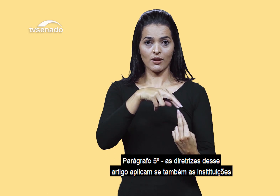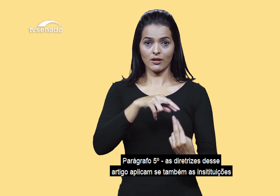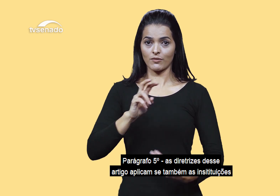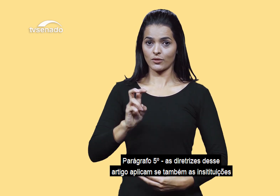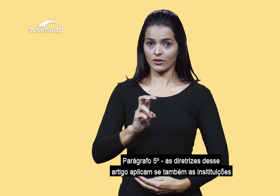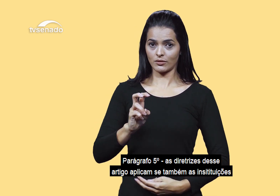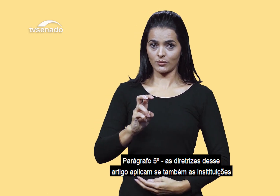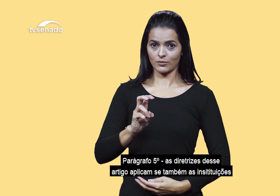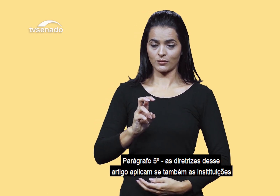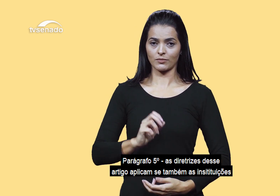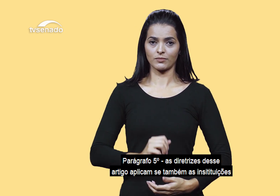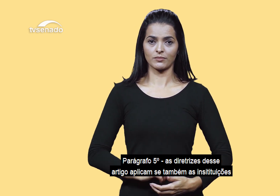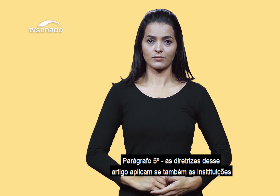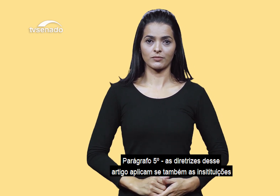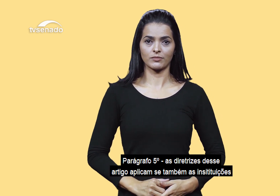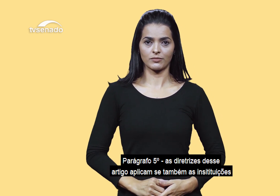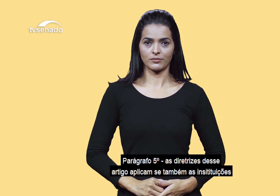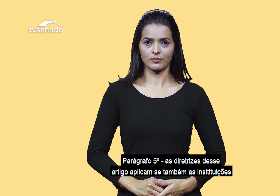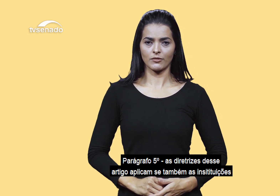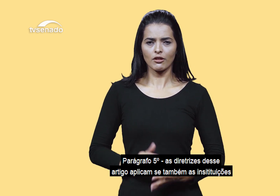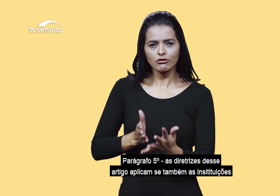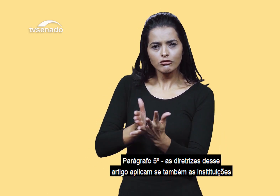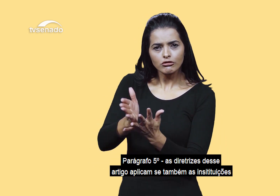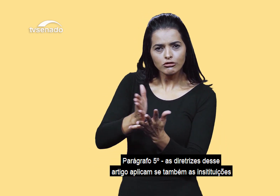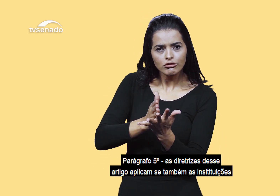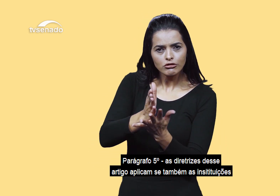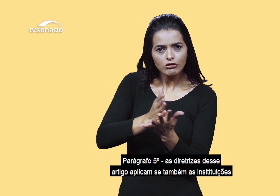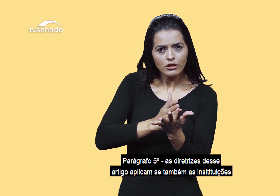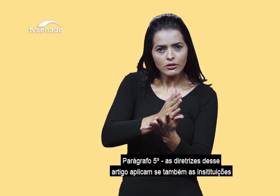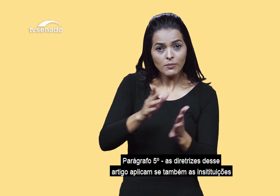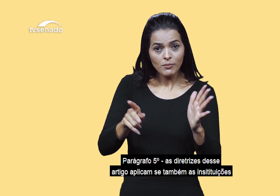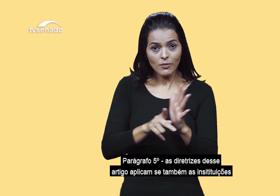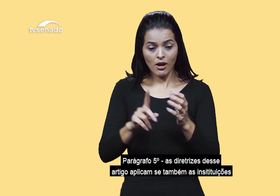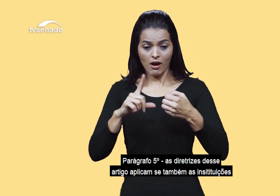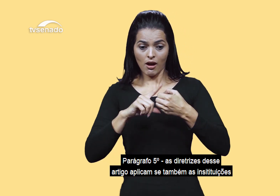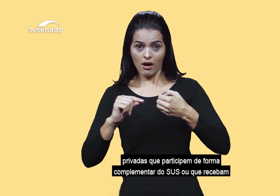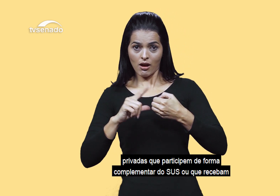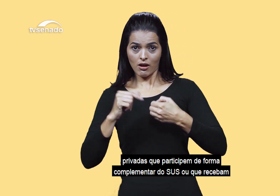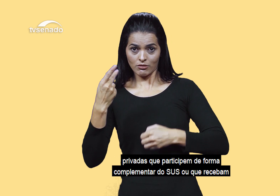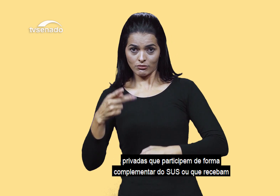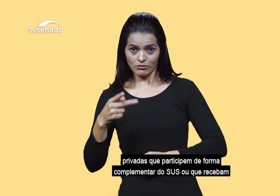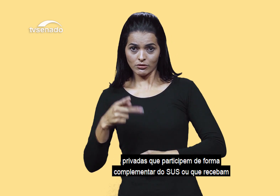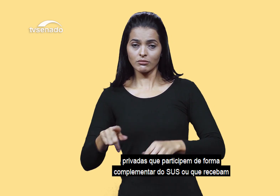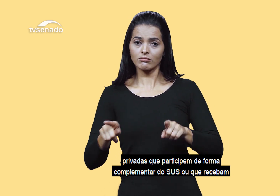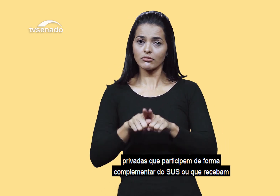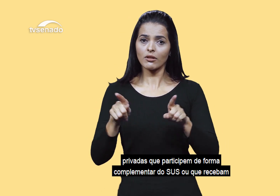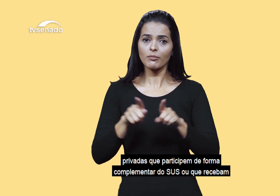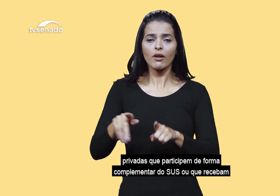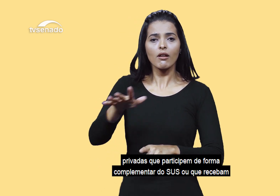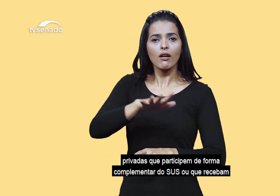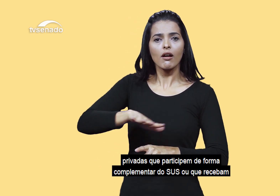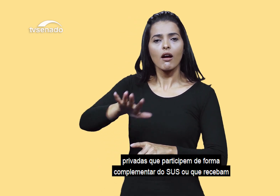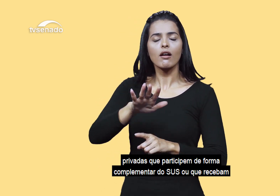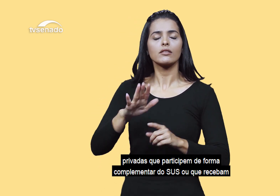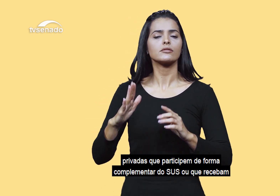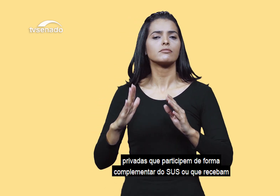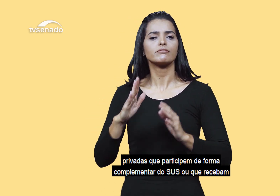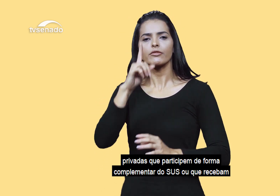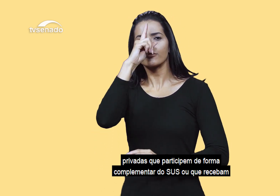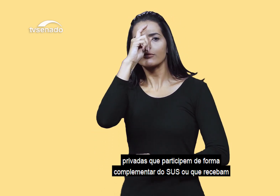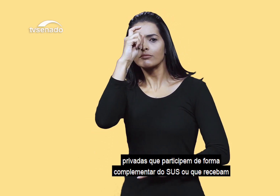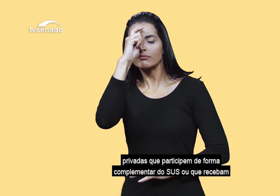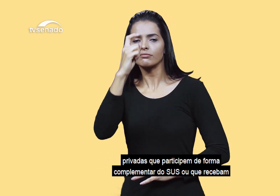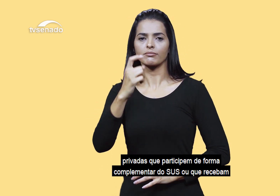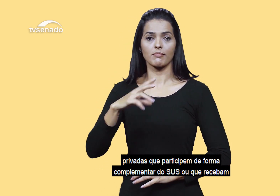5º. As diretrizes desse artigo aplicam-se também às instituições privadas que participem de forma